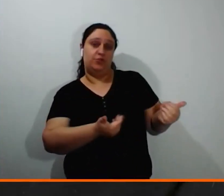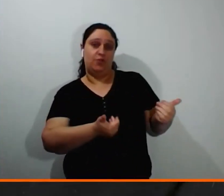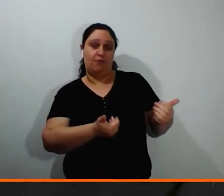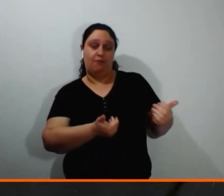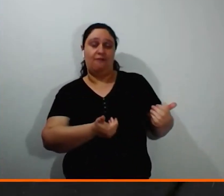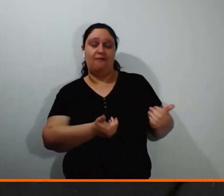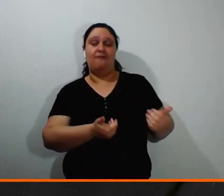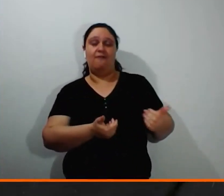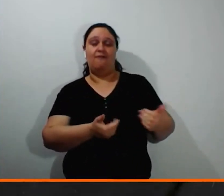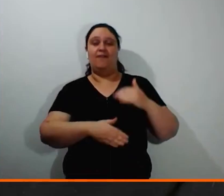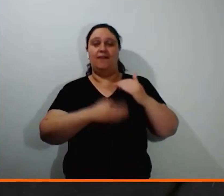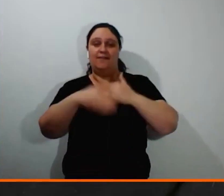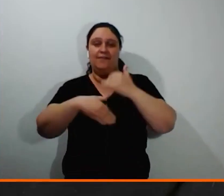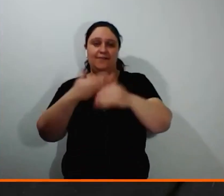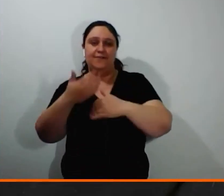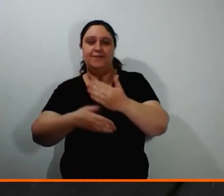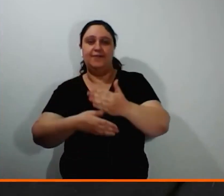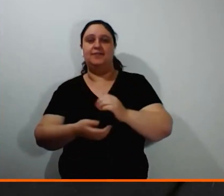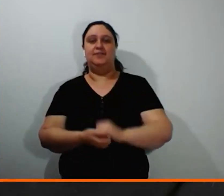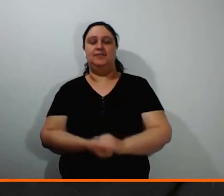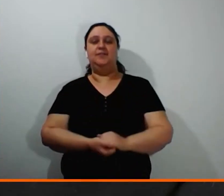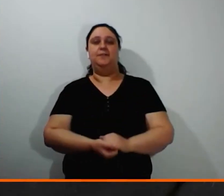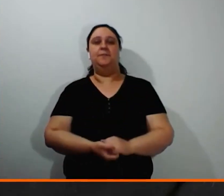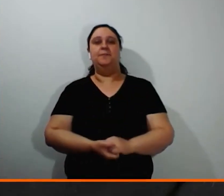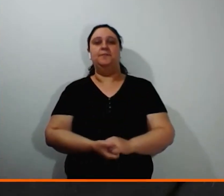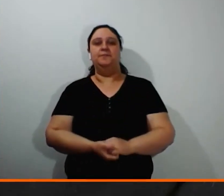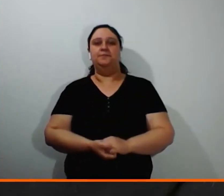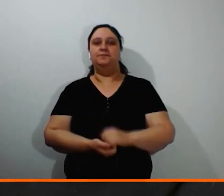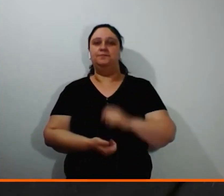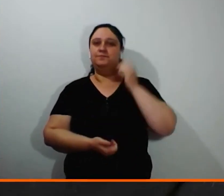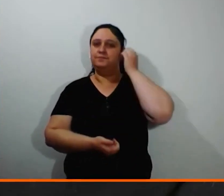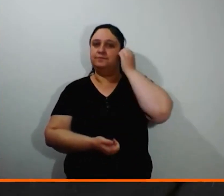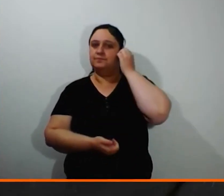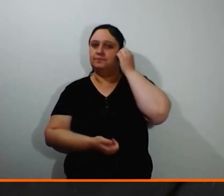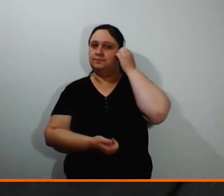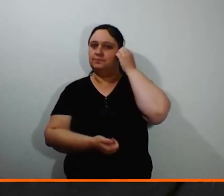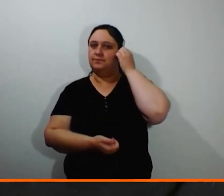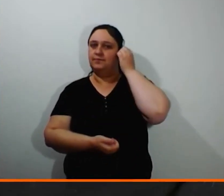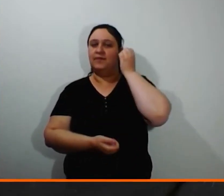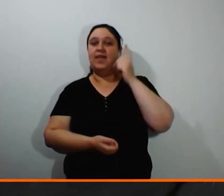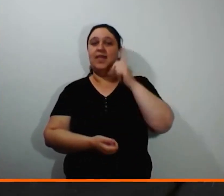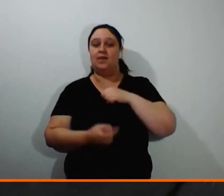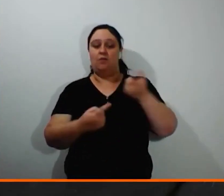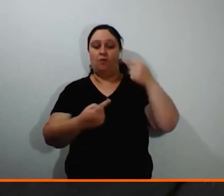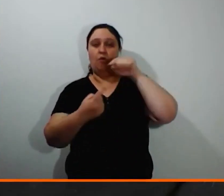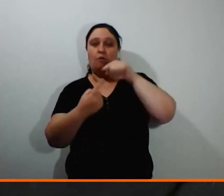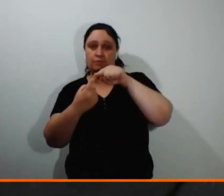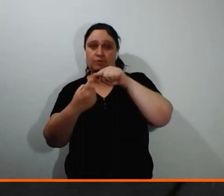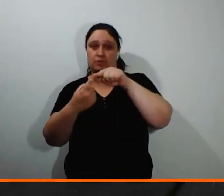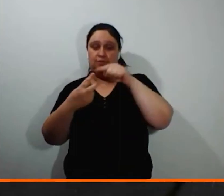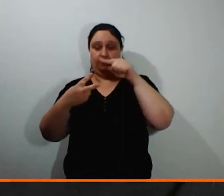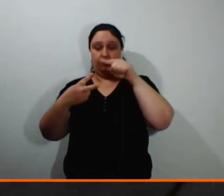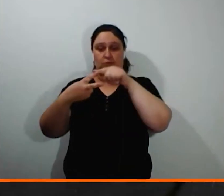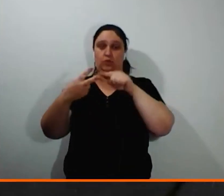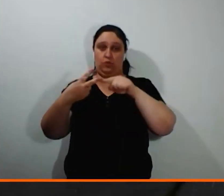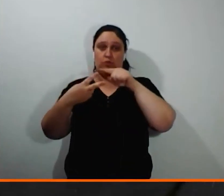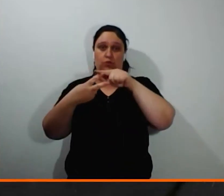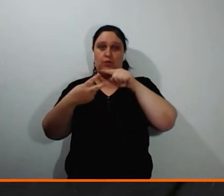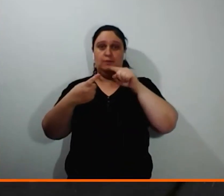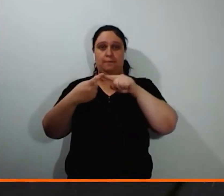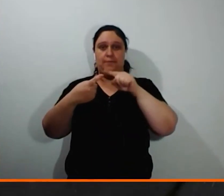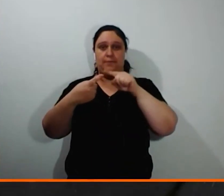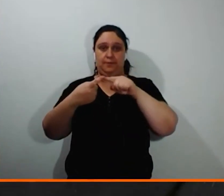esse Avança Jovem tem duplo objetivo. Primeiro é pregar o evangelho. Nós